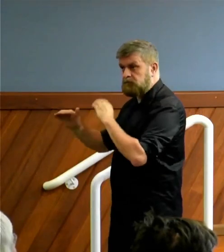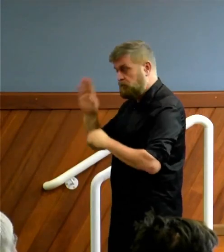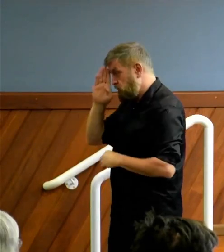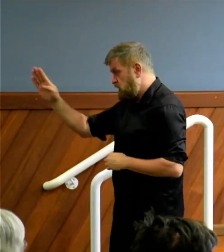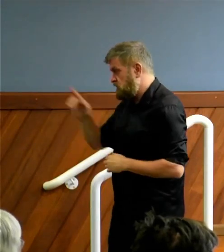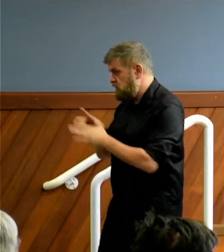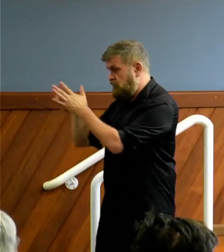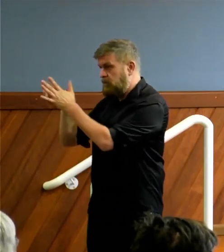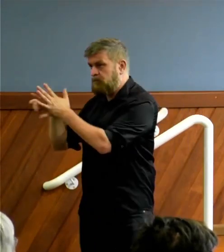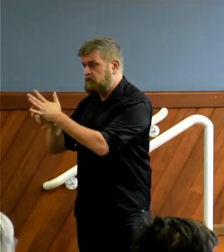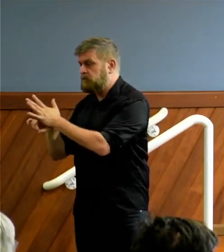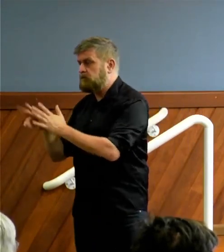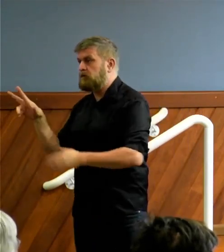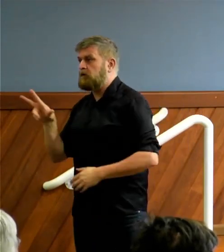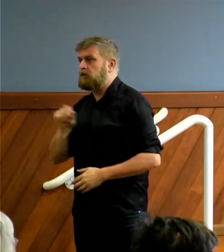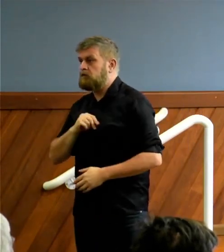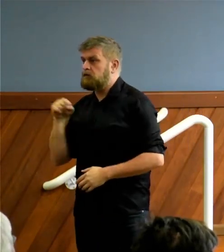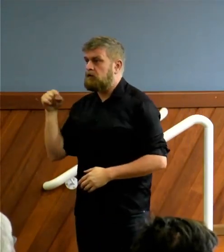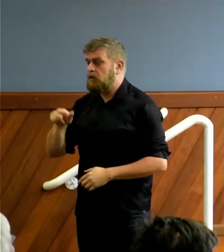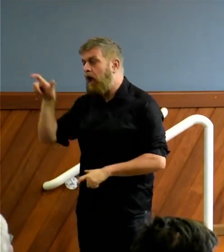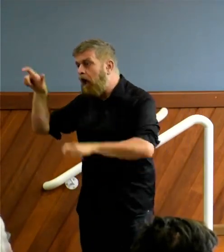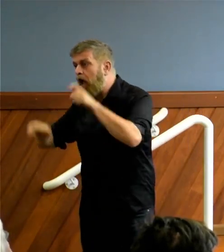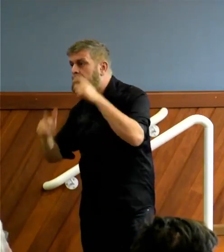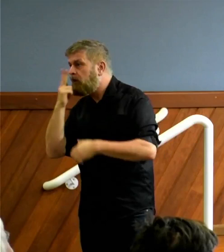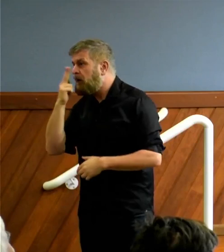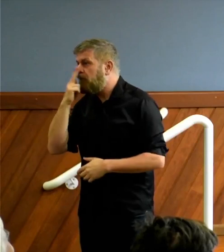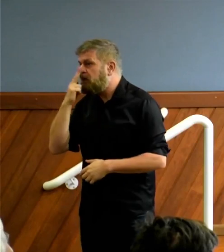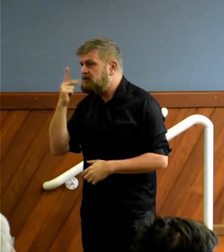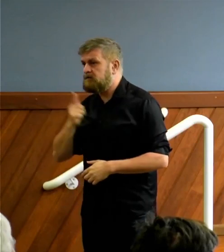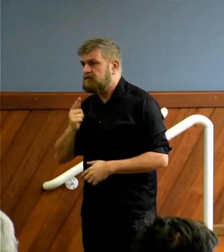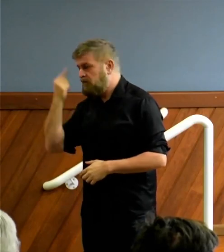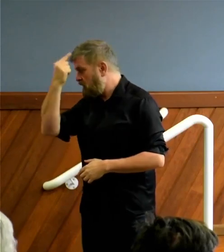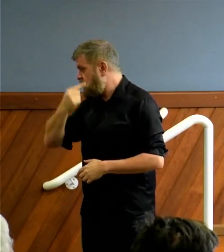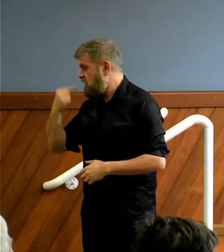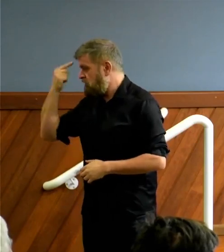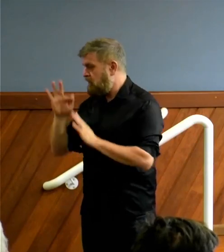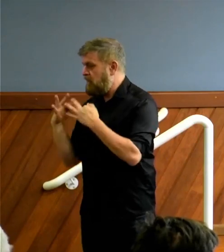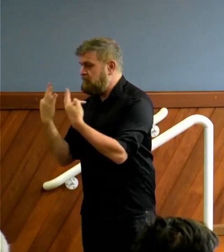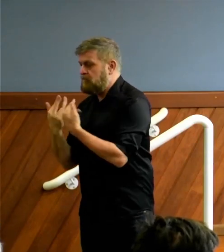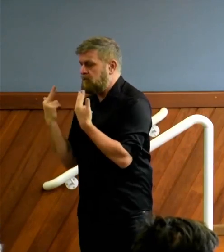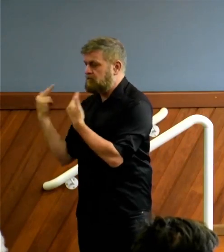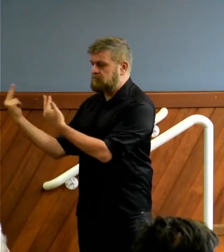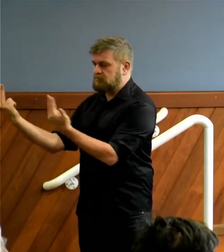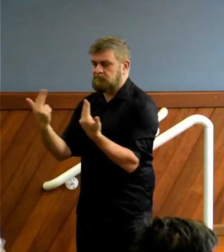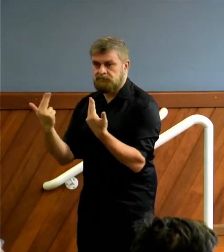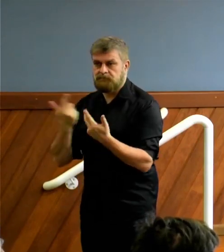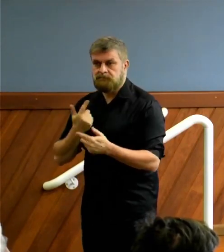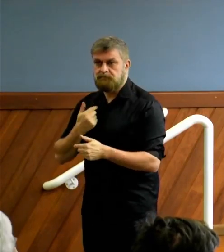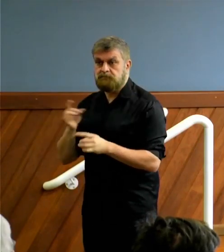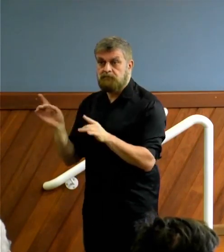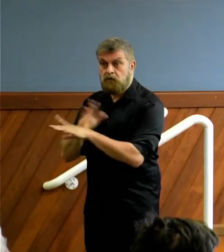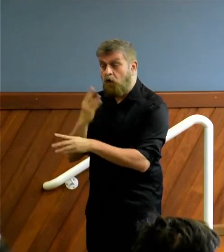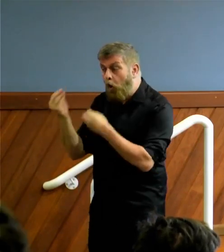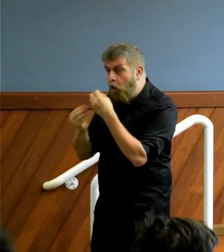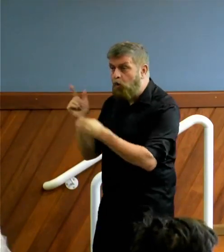ele vai fazer a pesquisa dele, falando, nossa, olha como as pessoas eram parecidas naquela época, todo mundo deve ser uma mesma família e tal. Pronto, como você garante